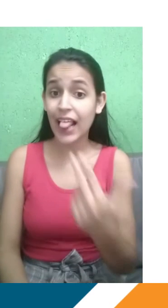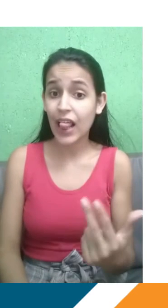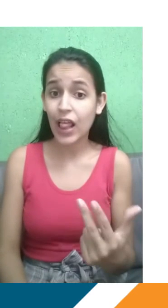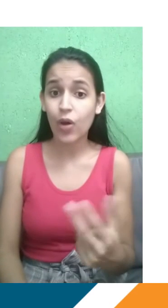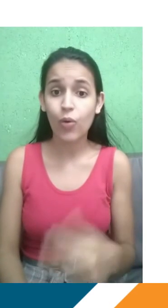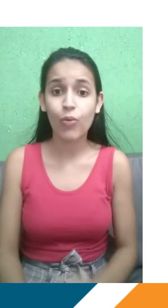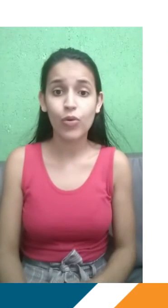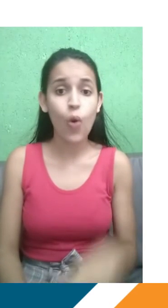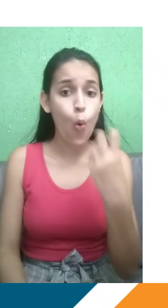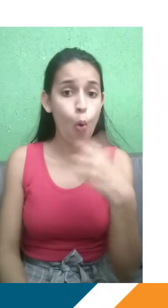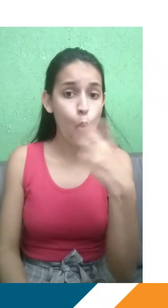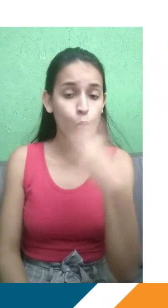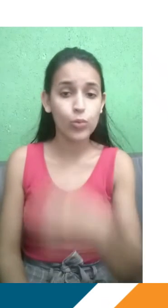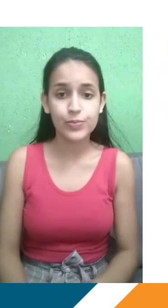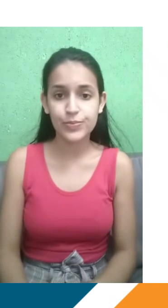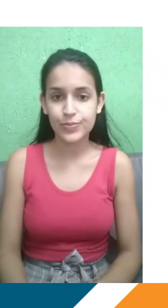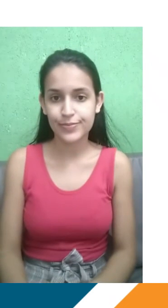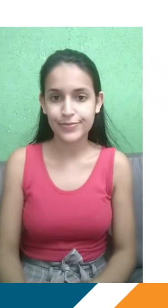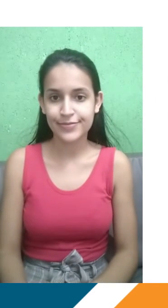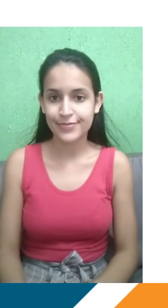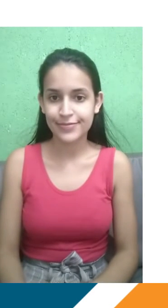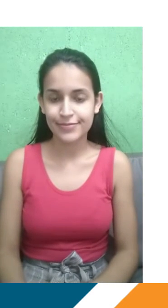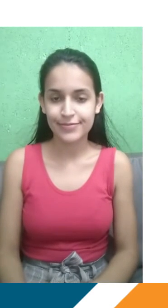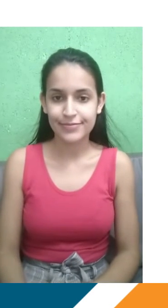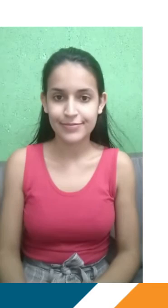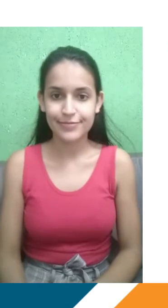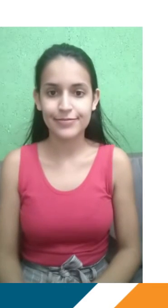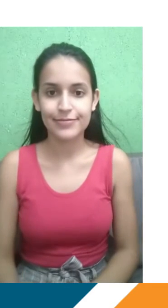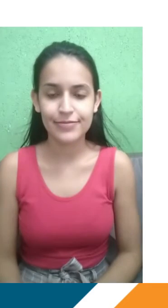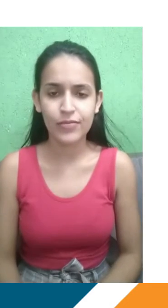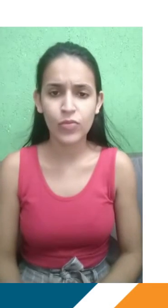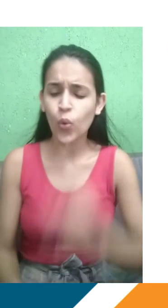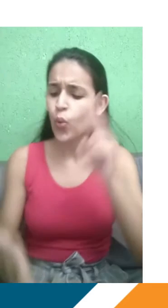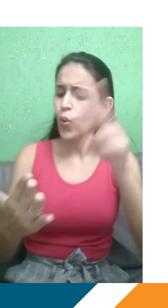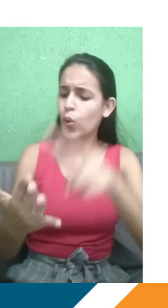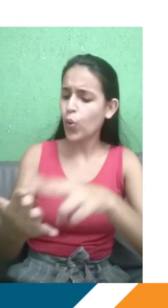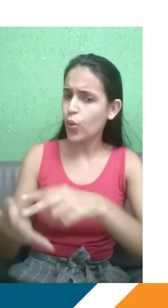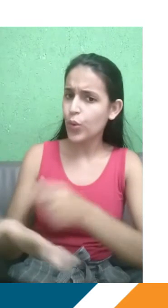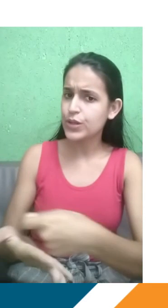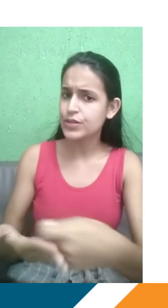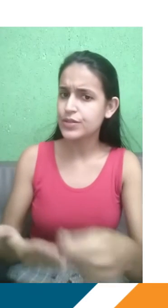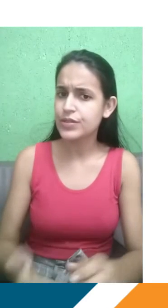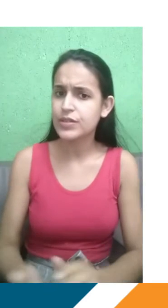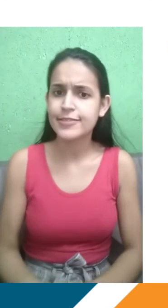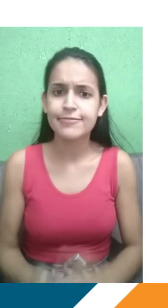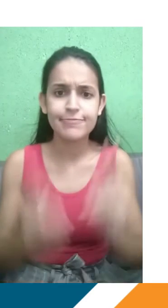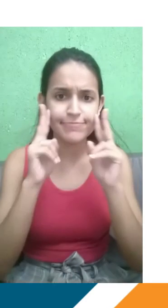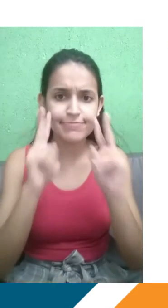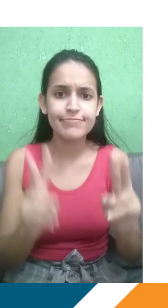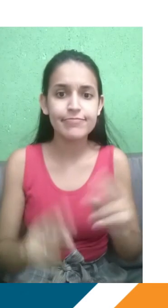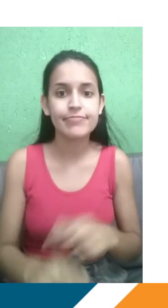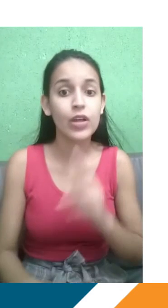a sintaxe ou léxico nos pares de palavras apresentados é a letra B, sendo esta a única opção